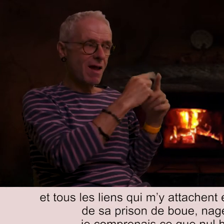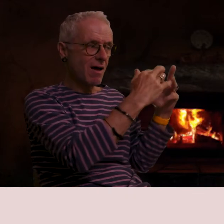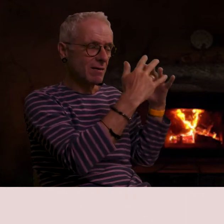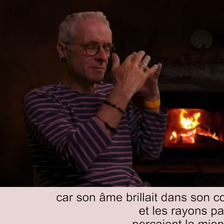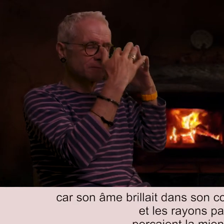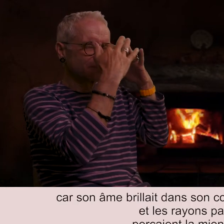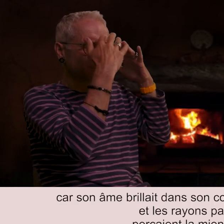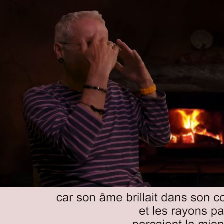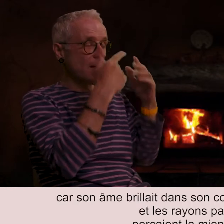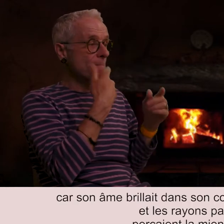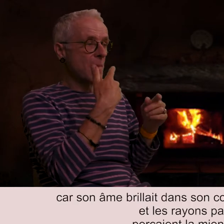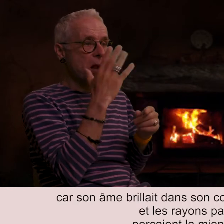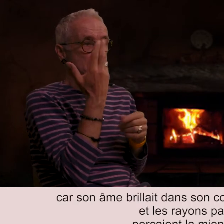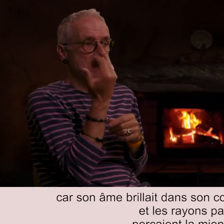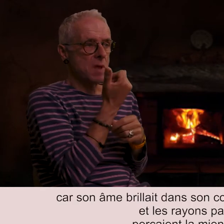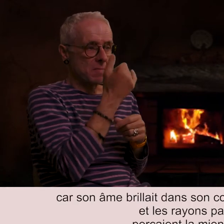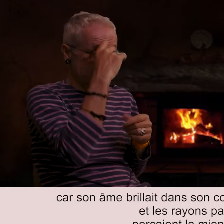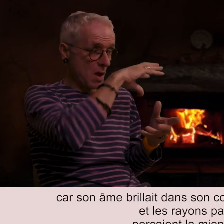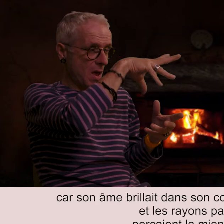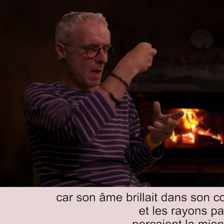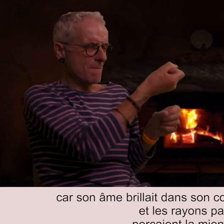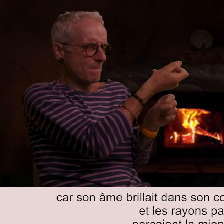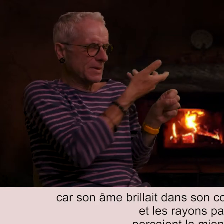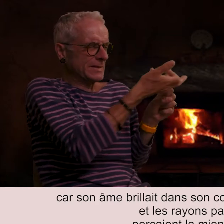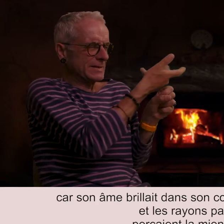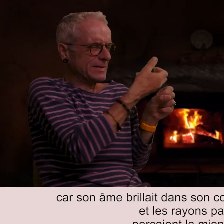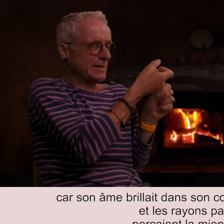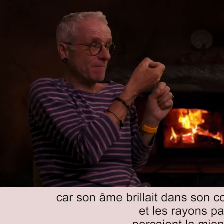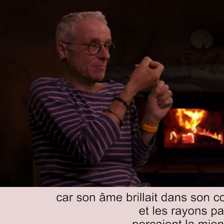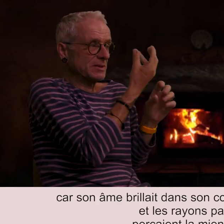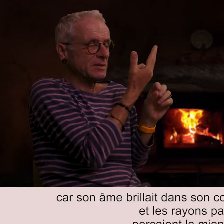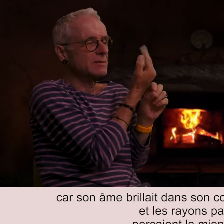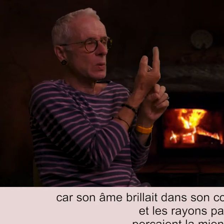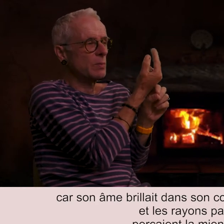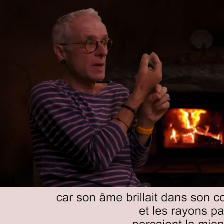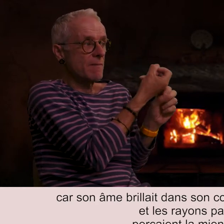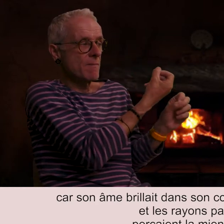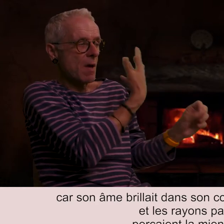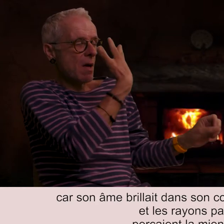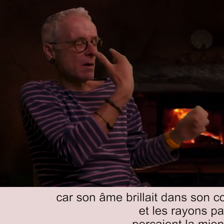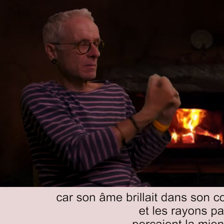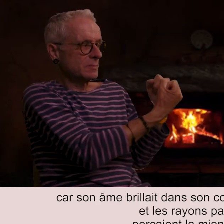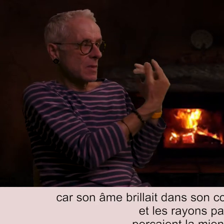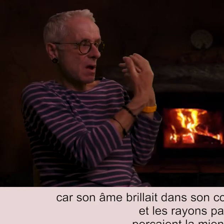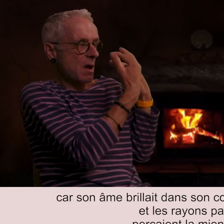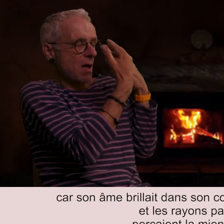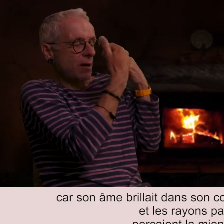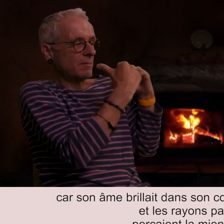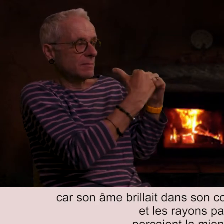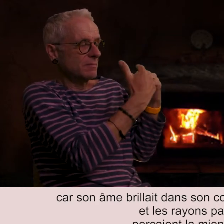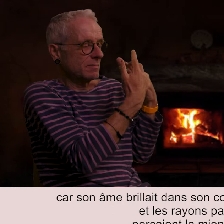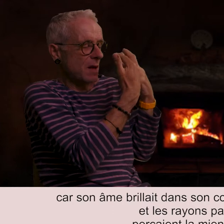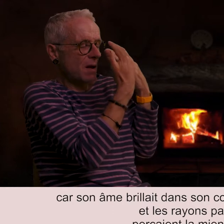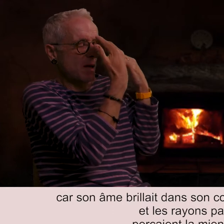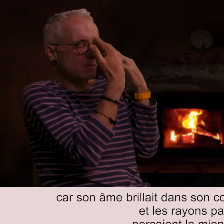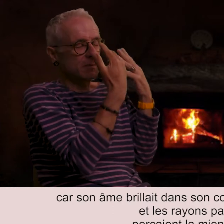parler car son âme brillait dans son corps comme une lampe d'albâtre et les rayons partis de sa poitrine perçaient la